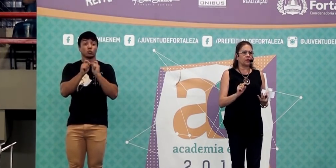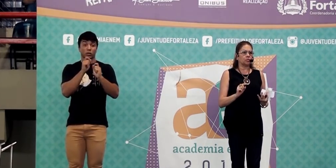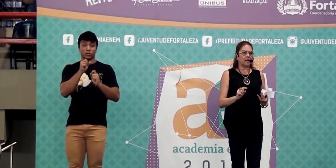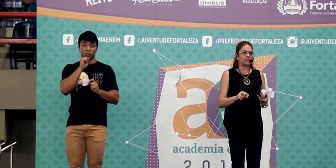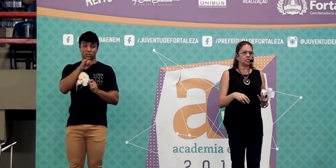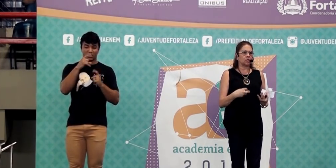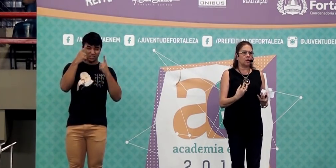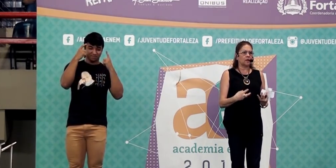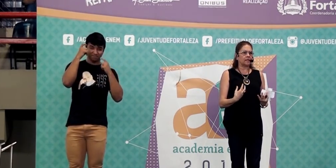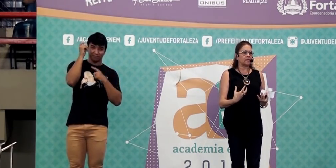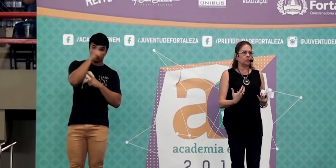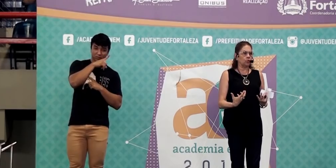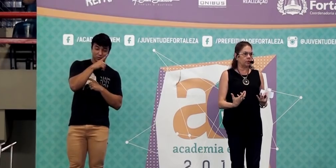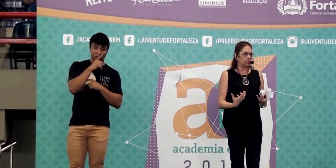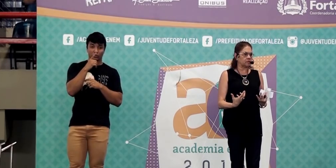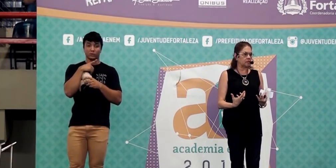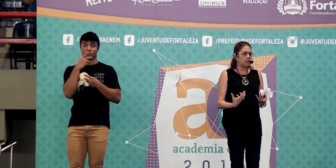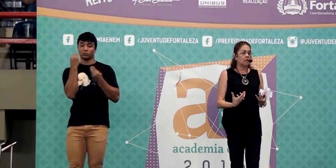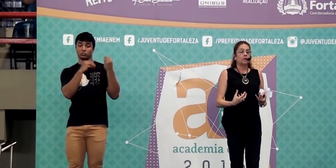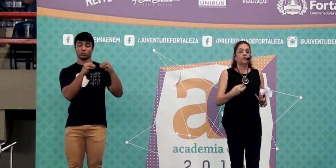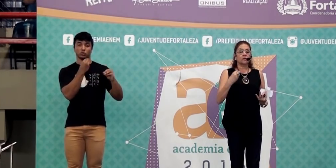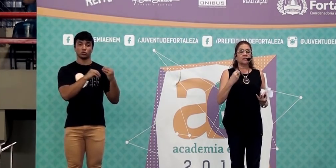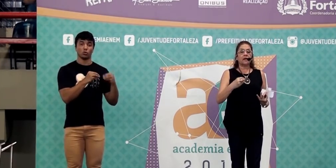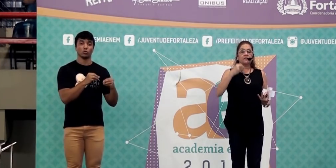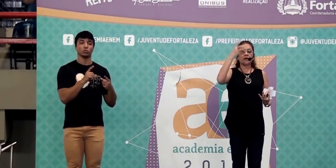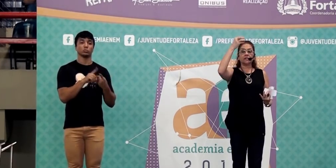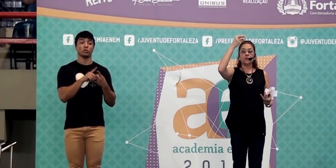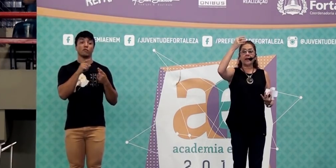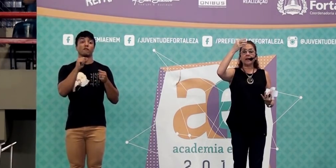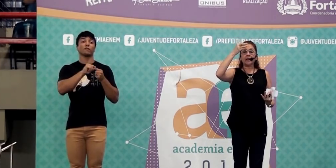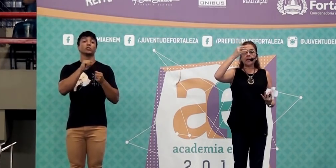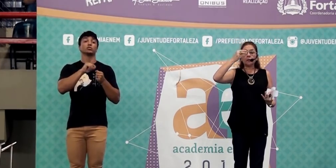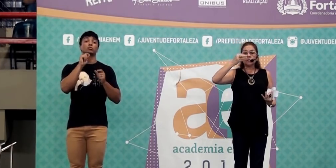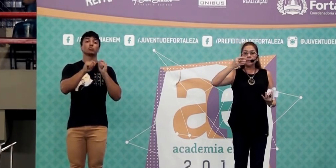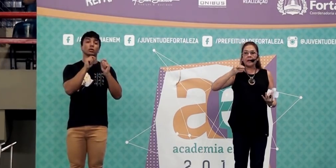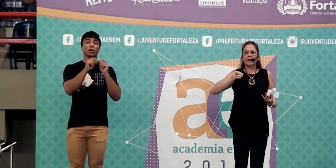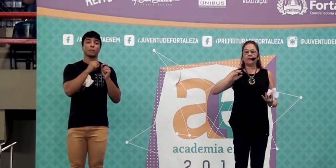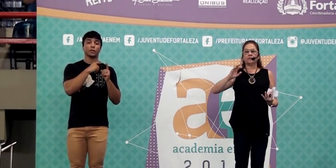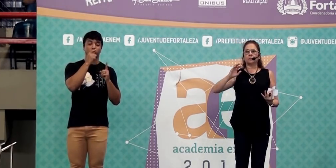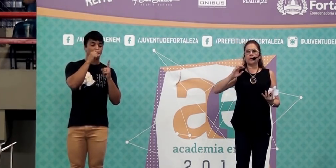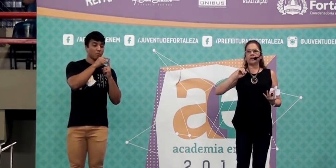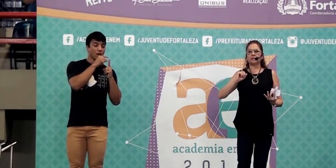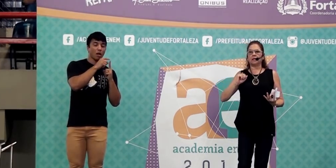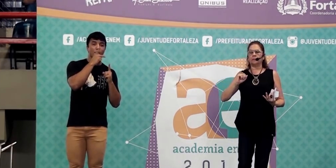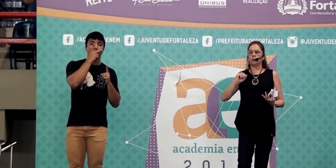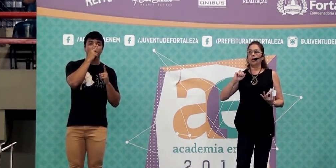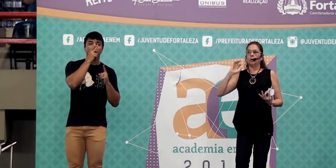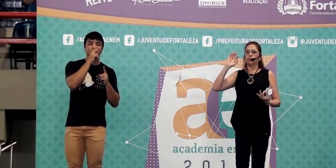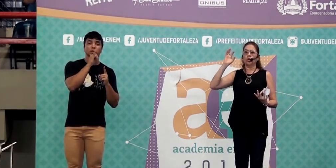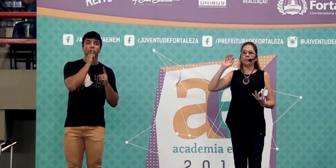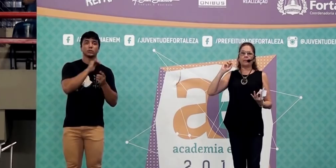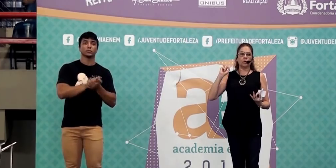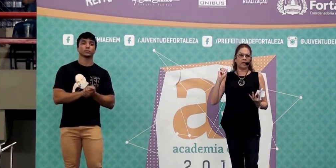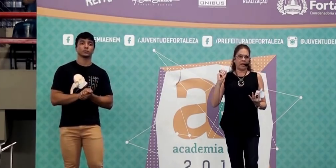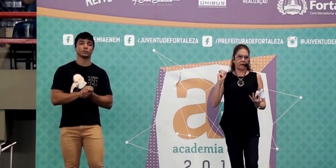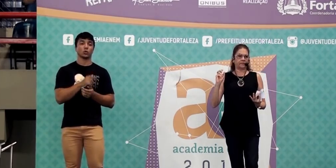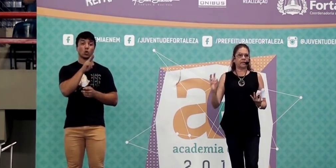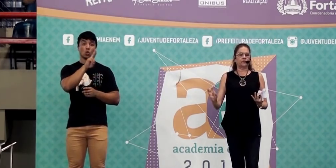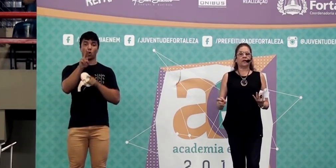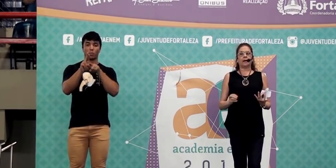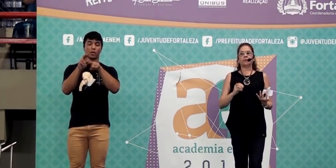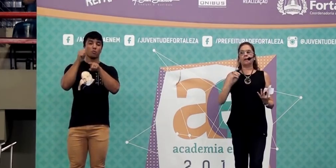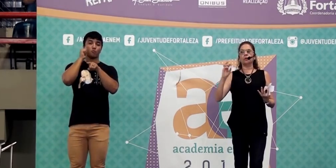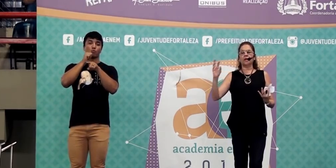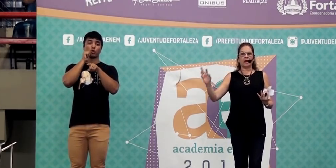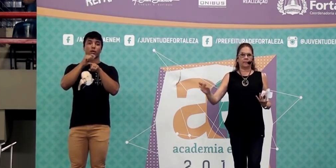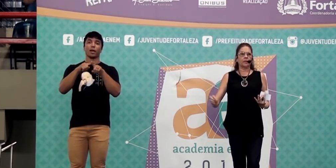tem dificuldade de colocar sinônimos, você faça um elenco de palavras. Por exemplo, o nome é mulher, você